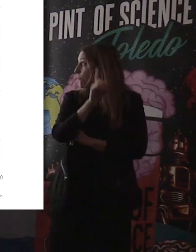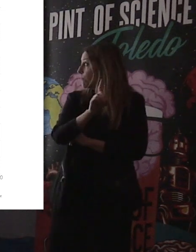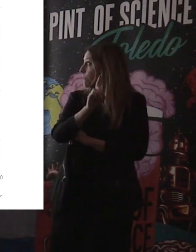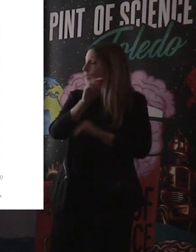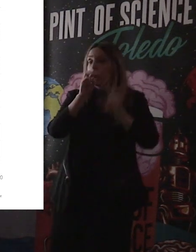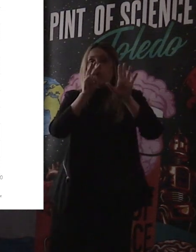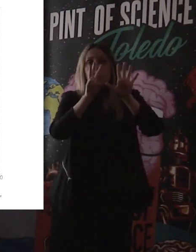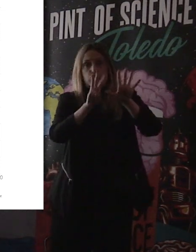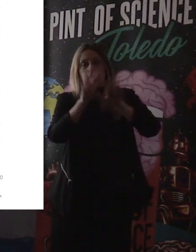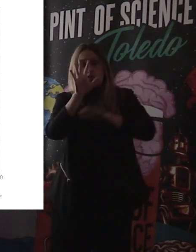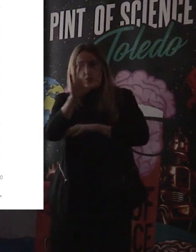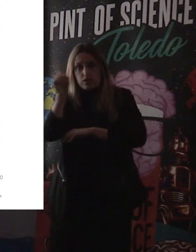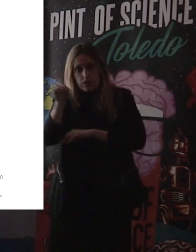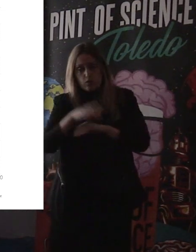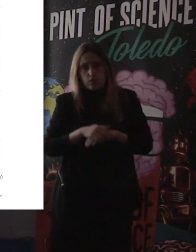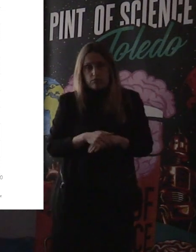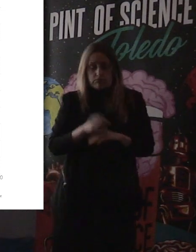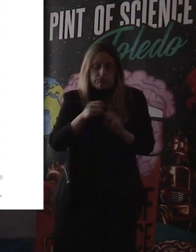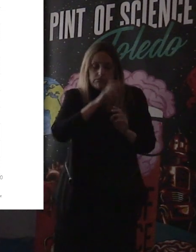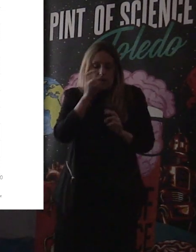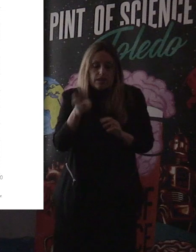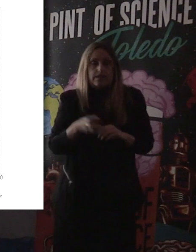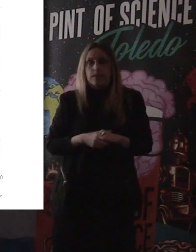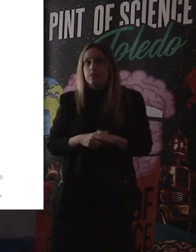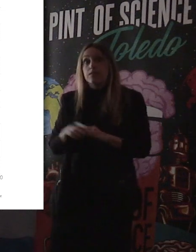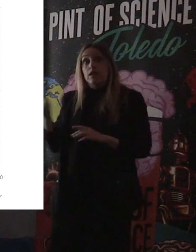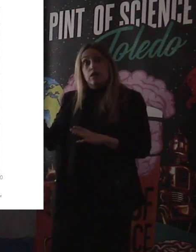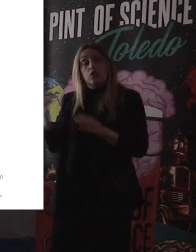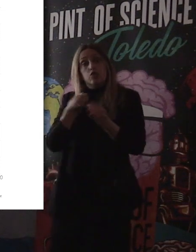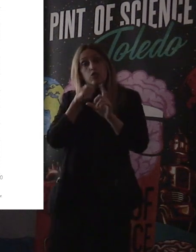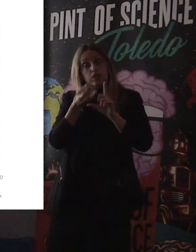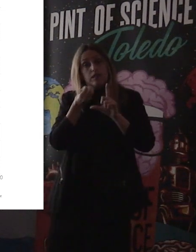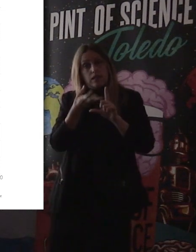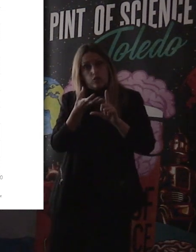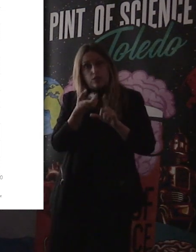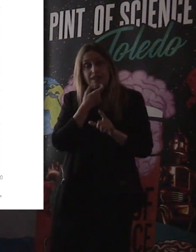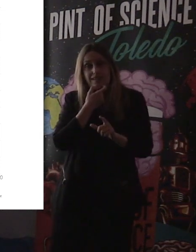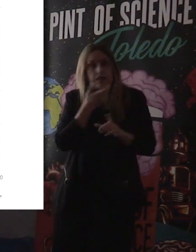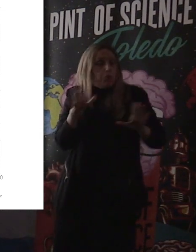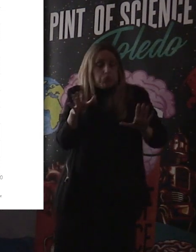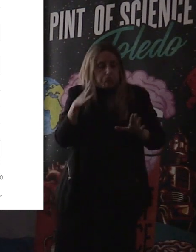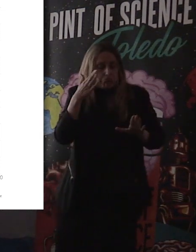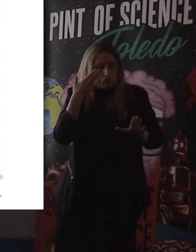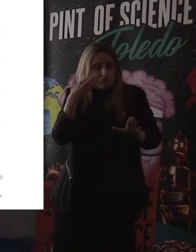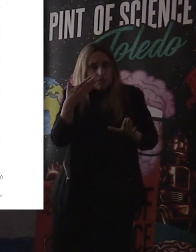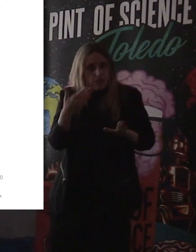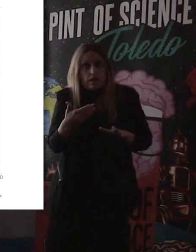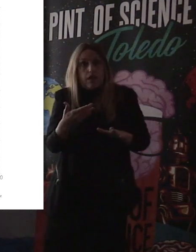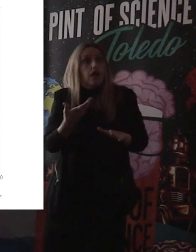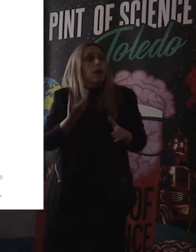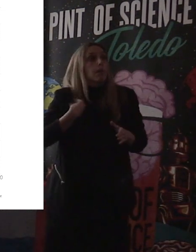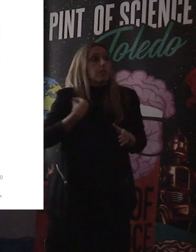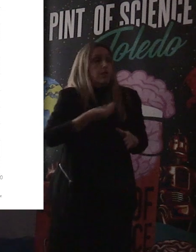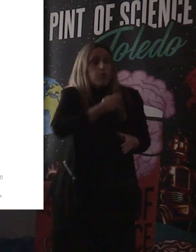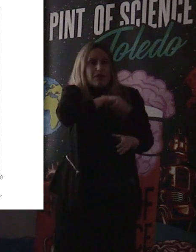en 1911, etcétera. Estos son datos de Inglaterra, pero no importa. Sería lo mismo para España,